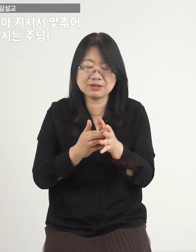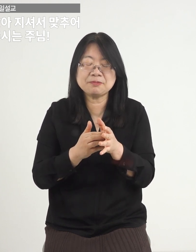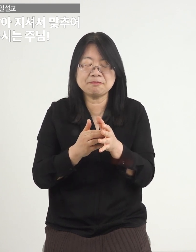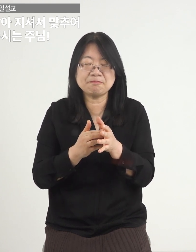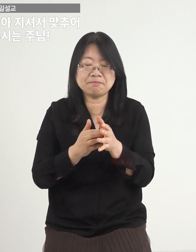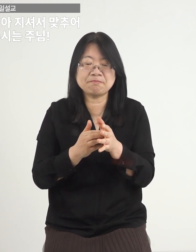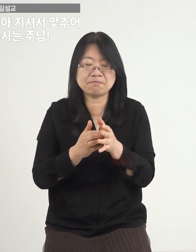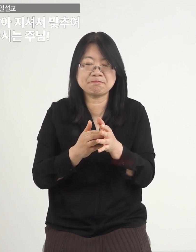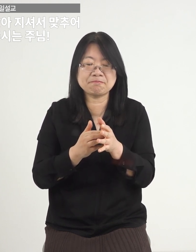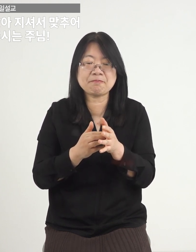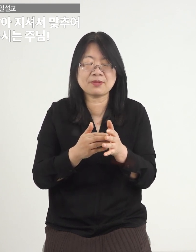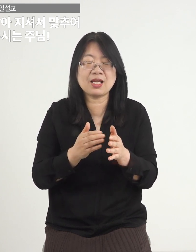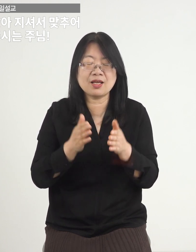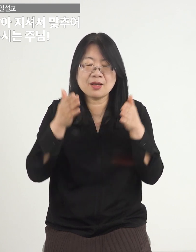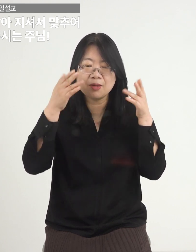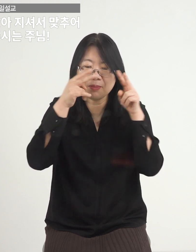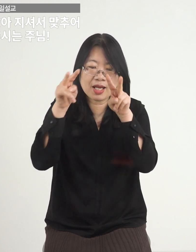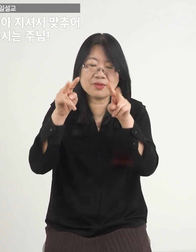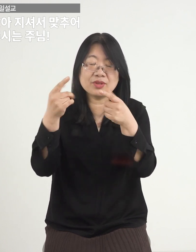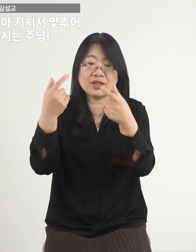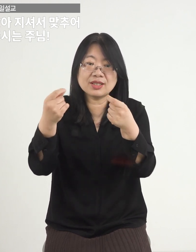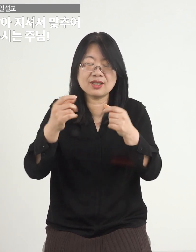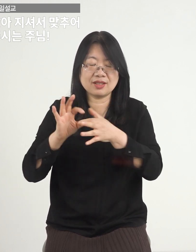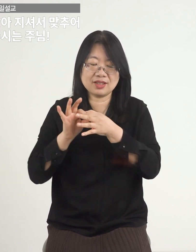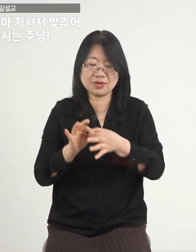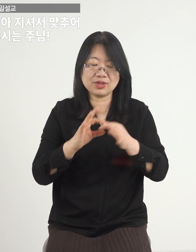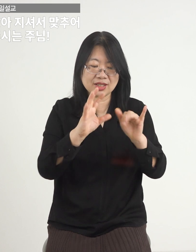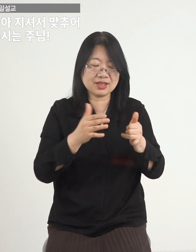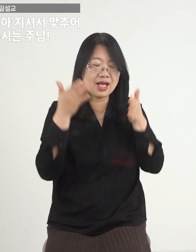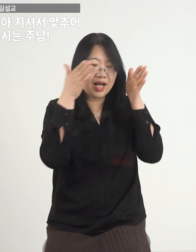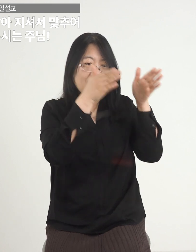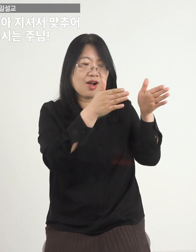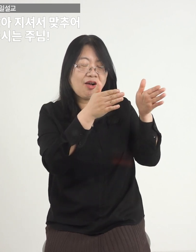것처럼 계속해서 세상을 향하여,